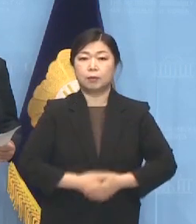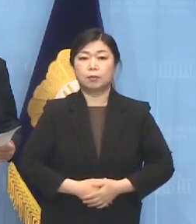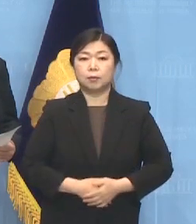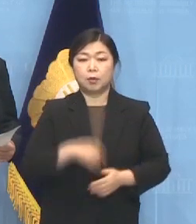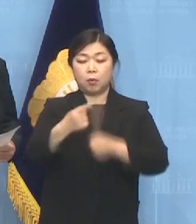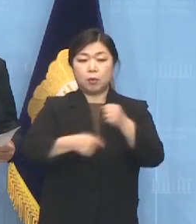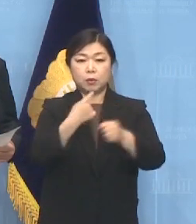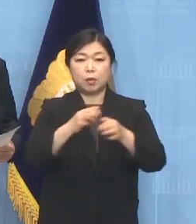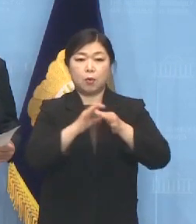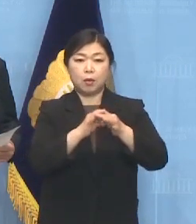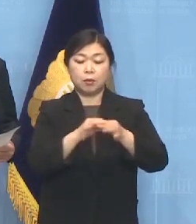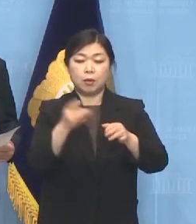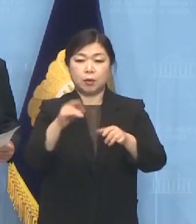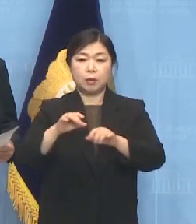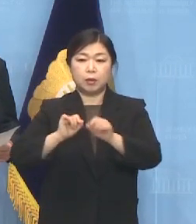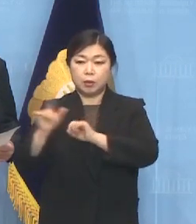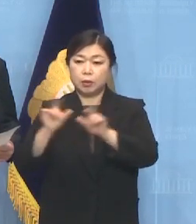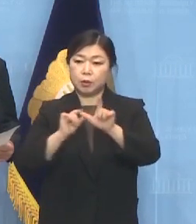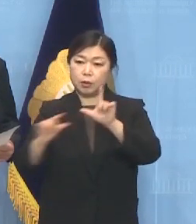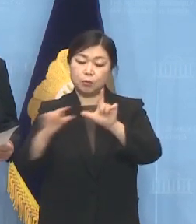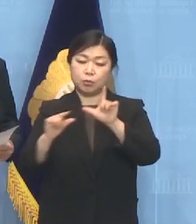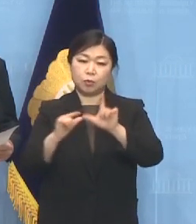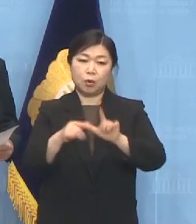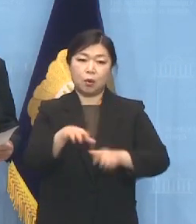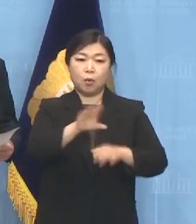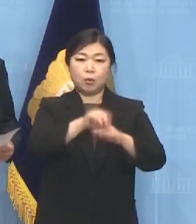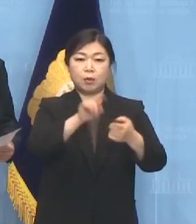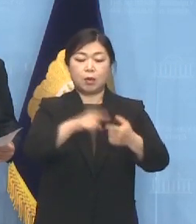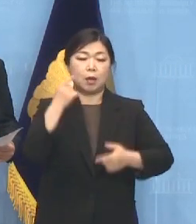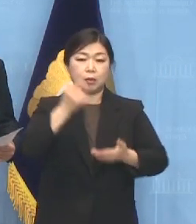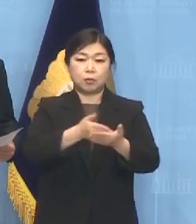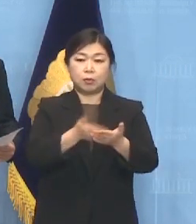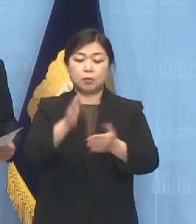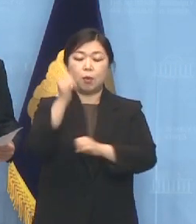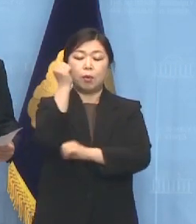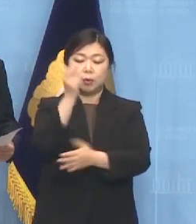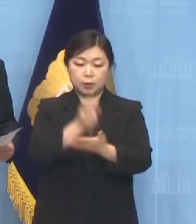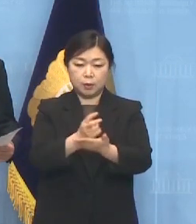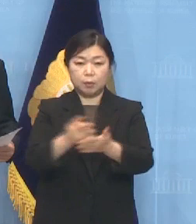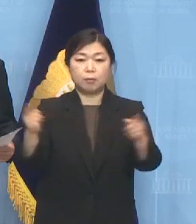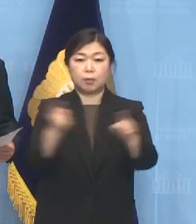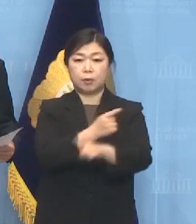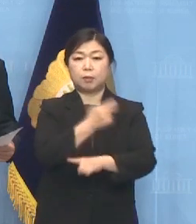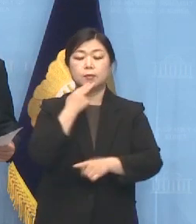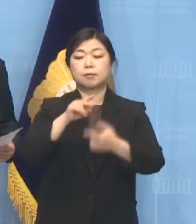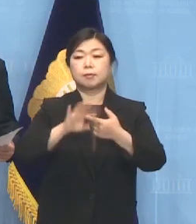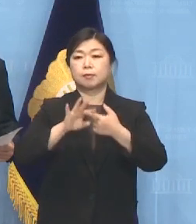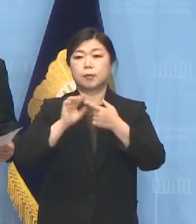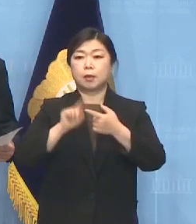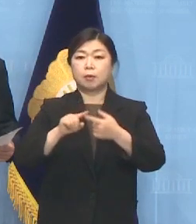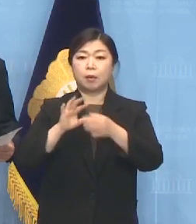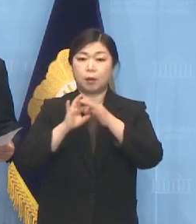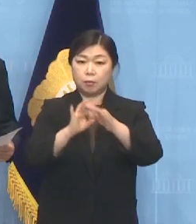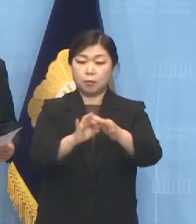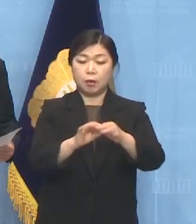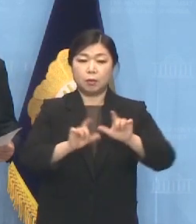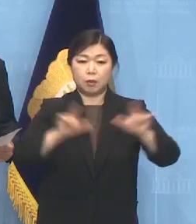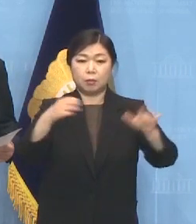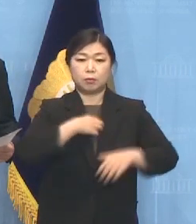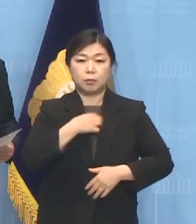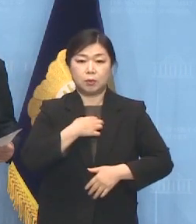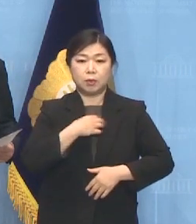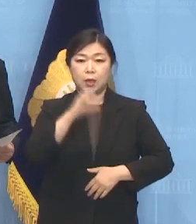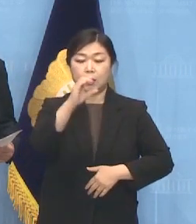정치권과 일부 보수 언론들의 가짜 뉴스에도 그 원칙에는 변함이 없습니다 기 우익이 가속화와 탈